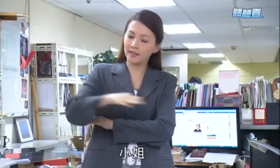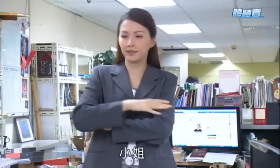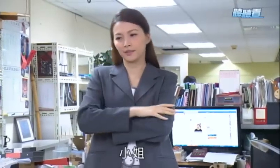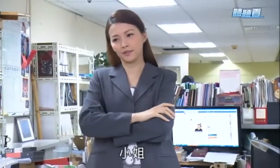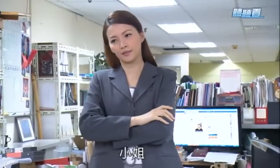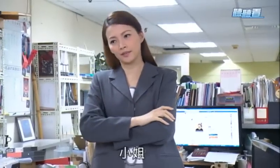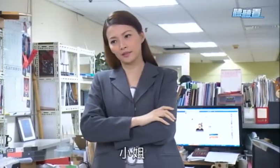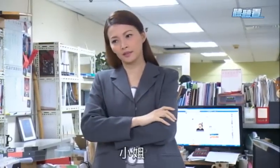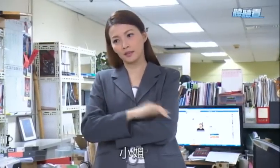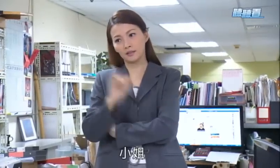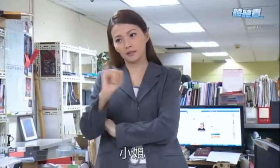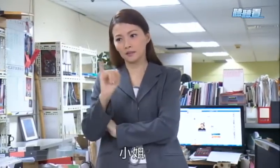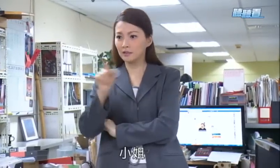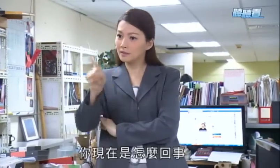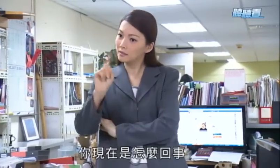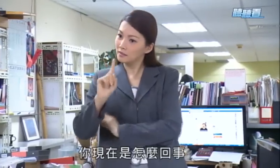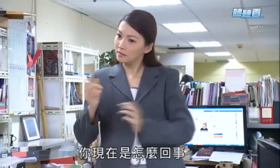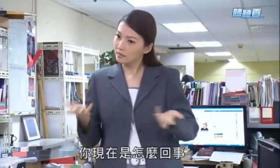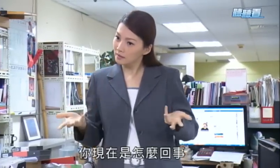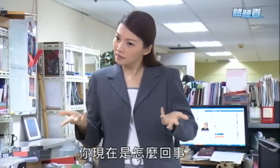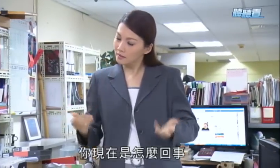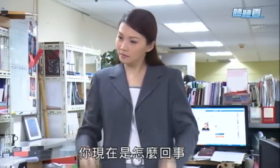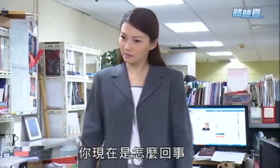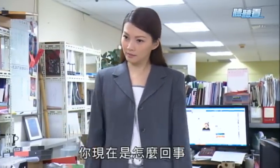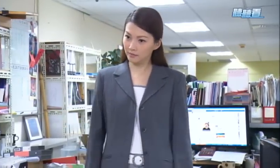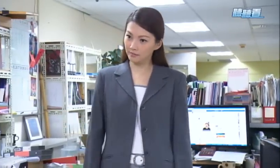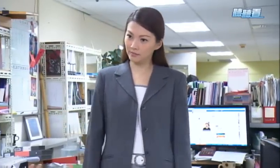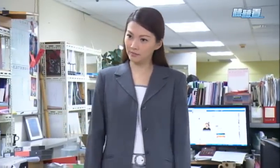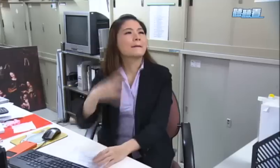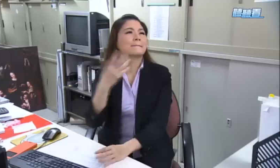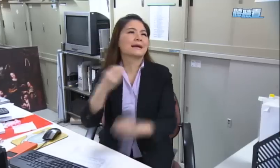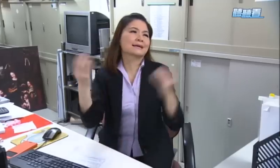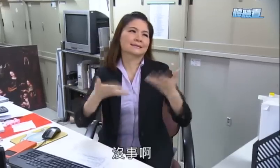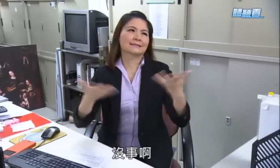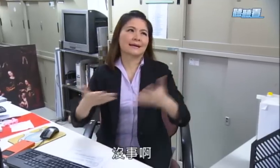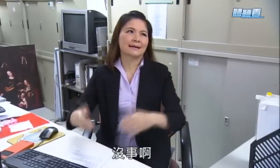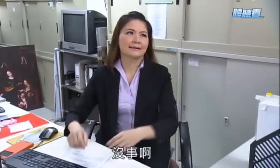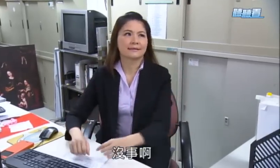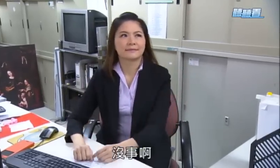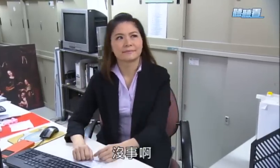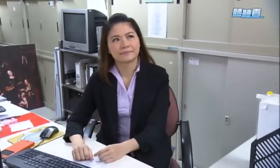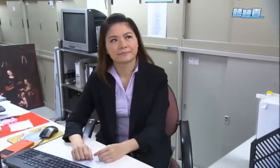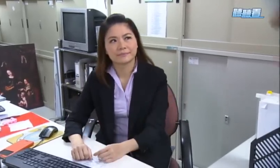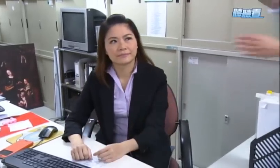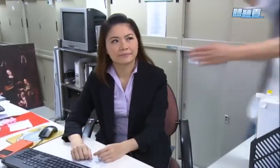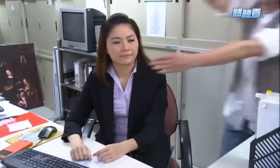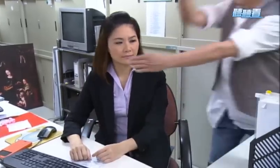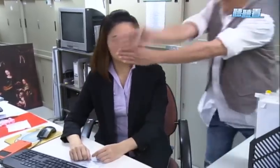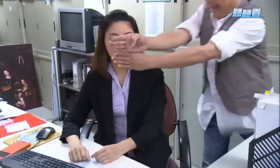小姐，你现在是怎么回事？ 没事啊。